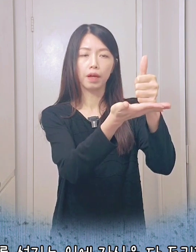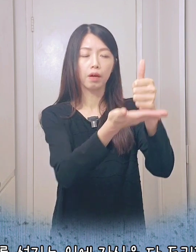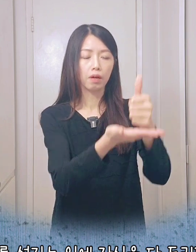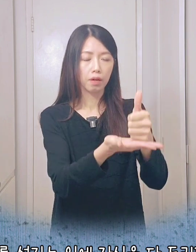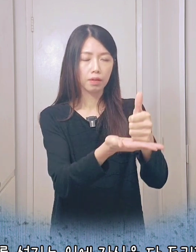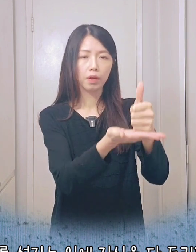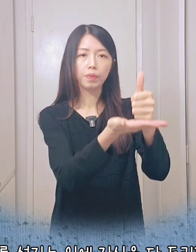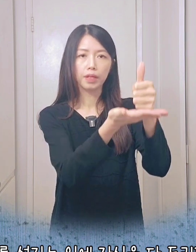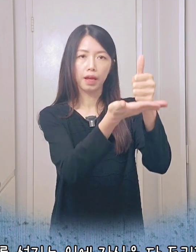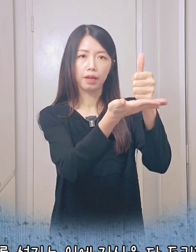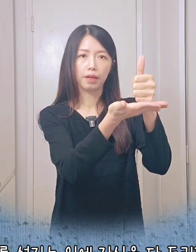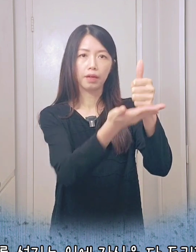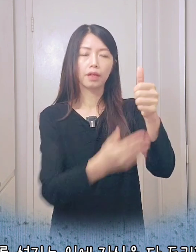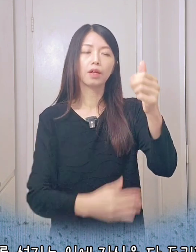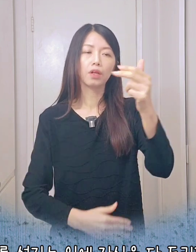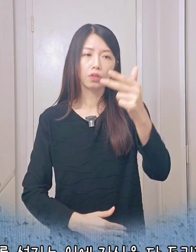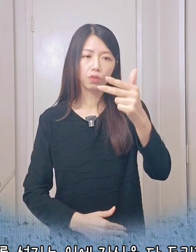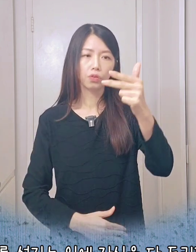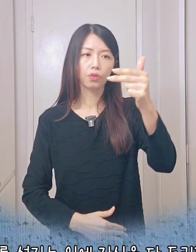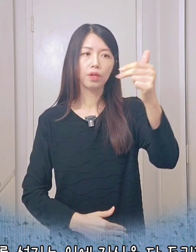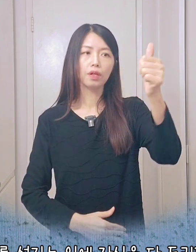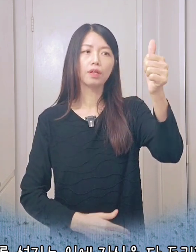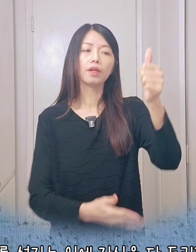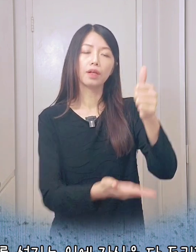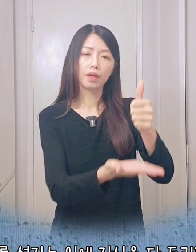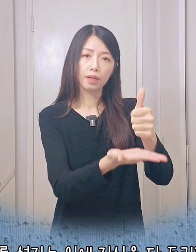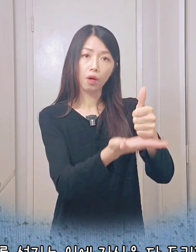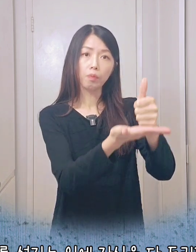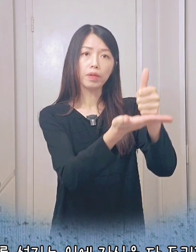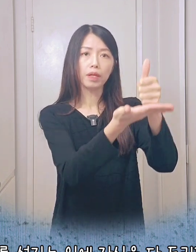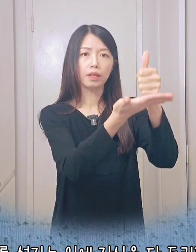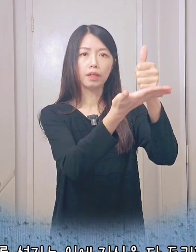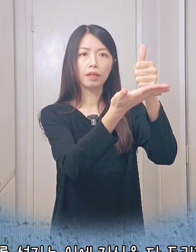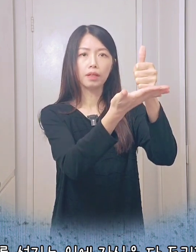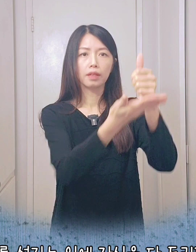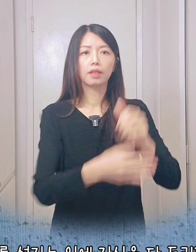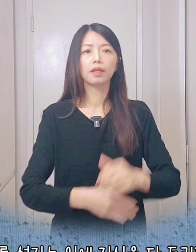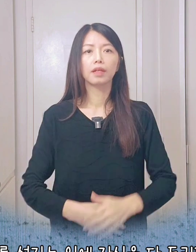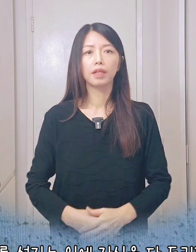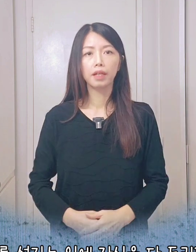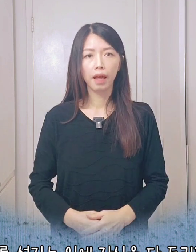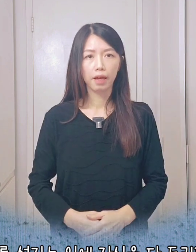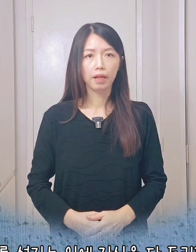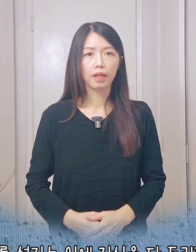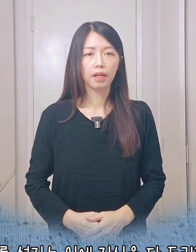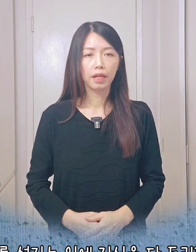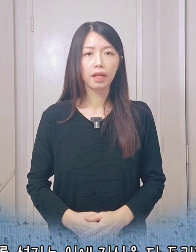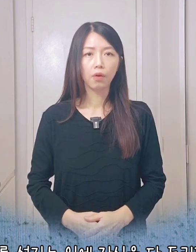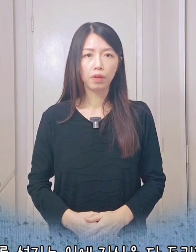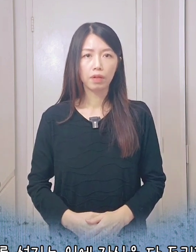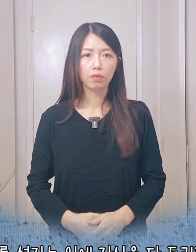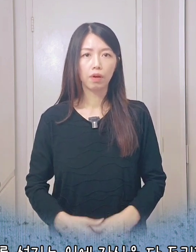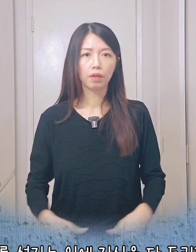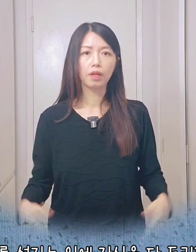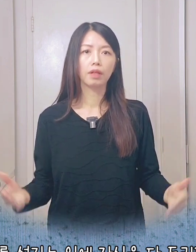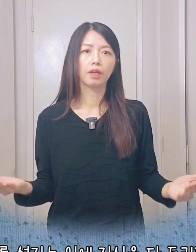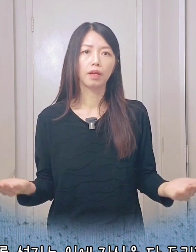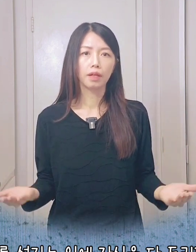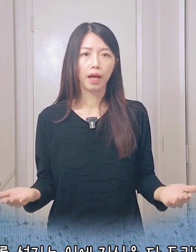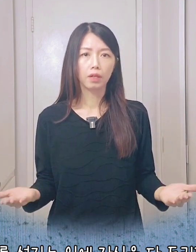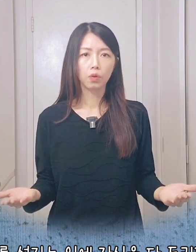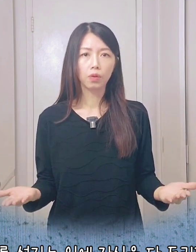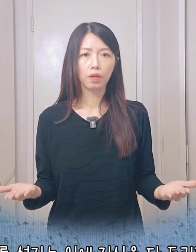올려주시면 돼요. 섬기다. 주를 섬기는 일에. 일이라고 하는 뜻의